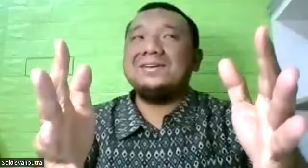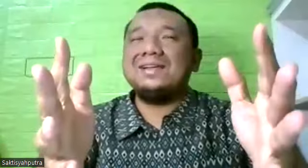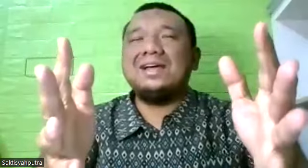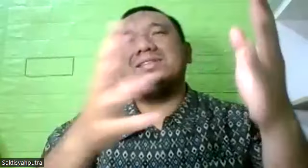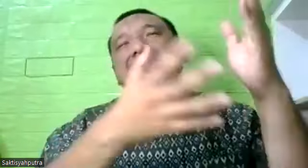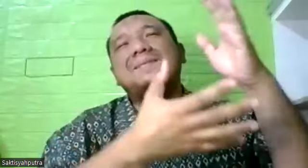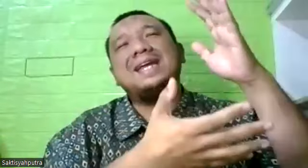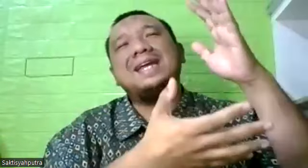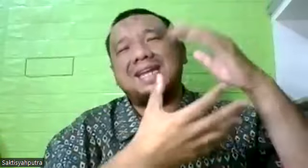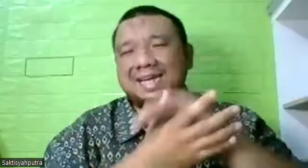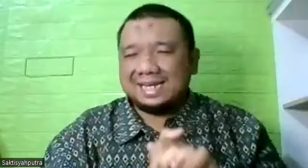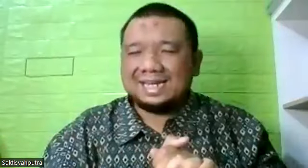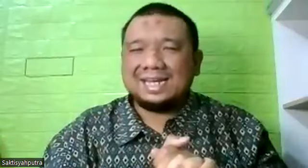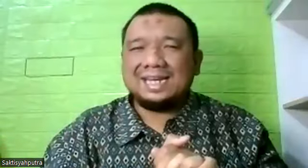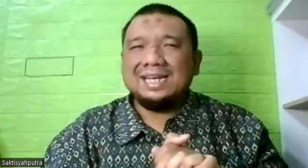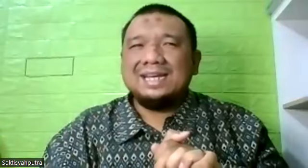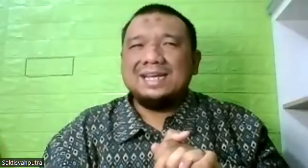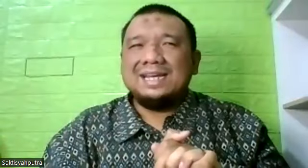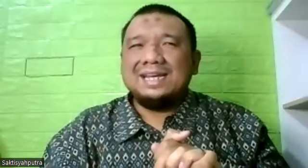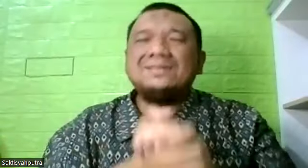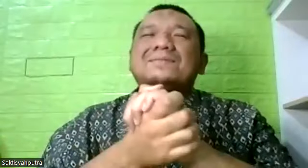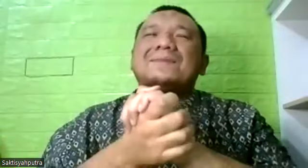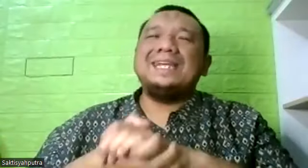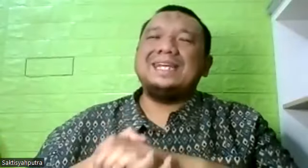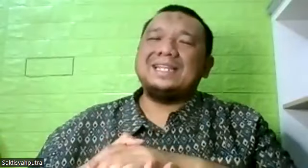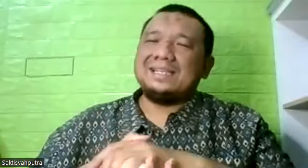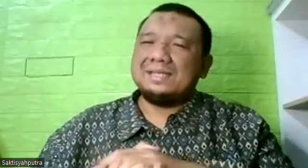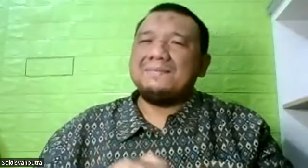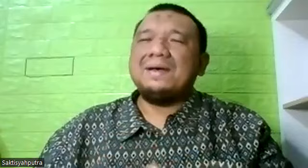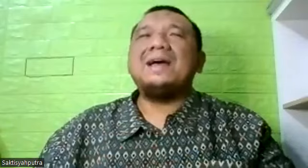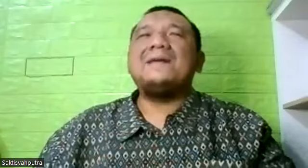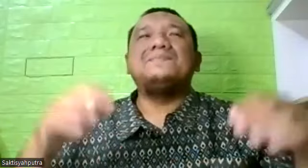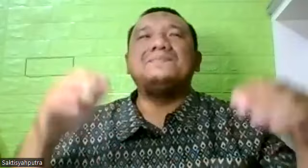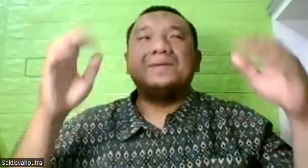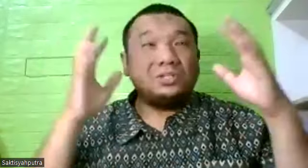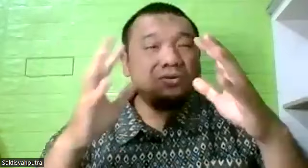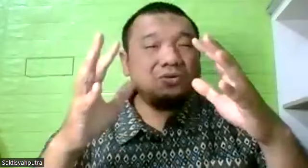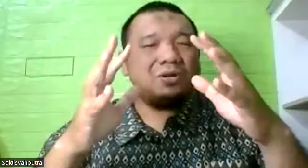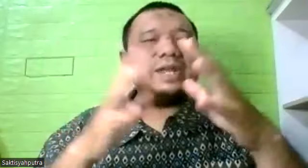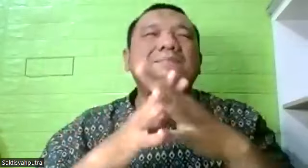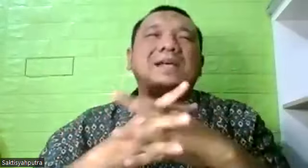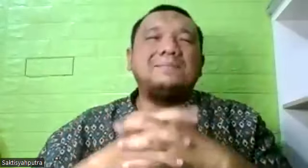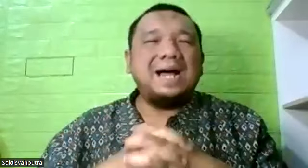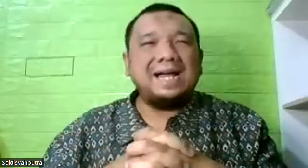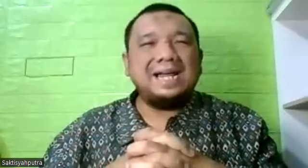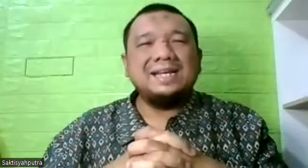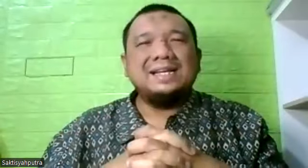lebih baik dari hari ini mari mari kita sama-sama bersyukur dan bersabar jadikan itu